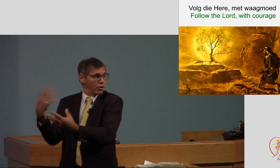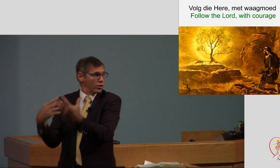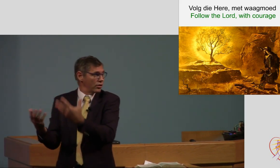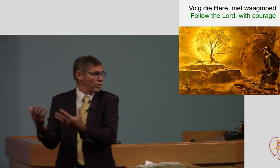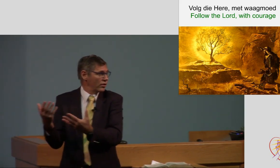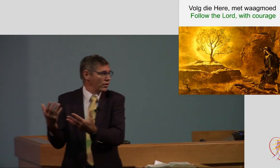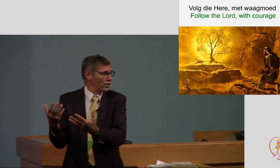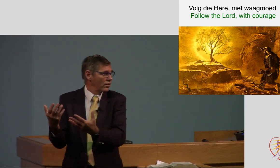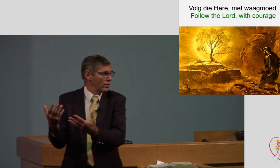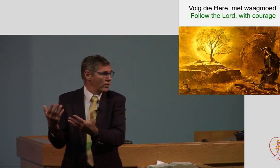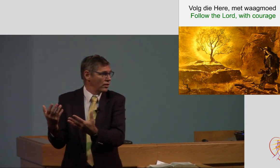bos.